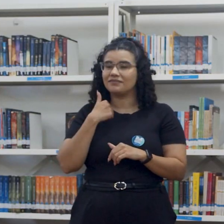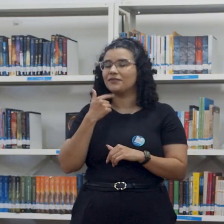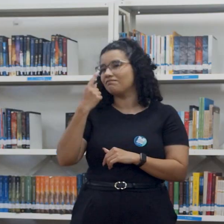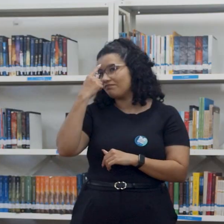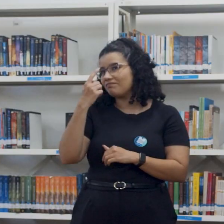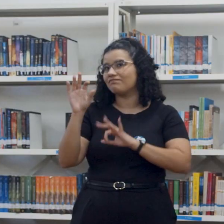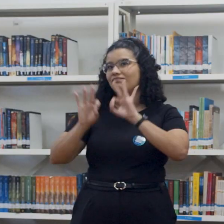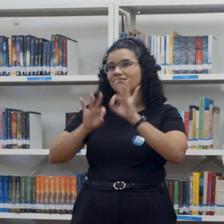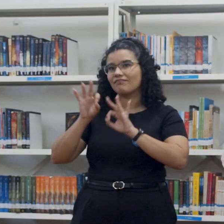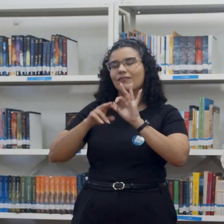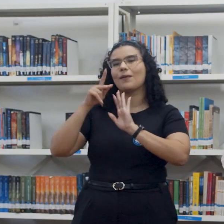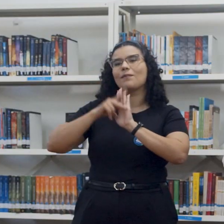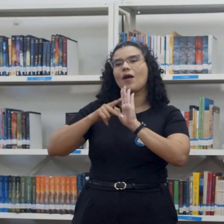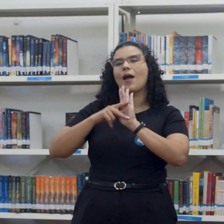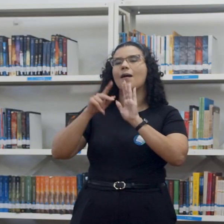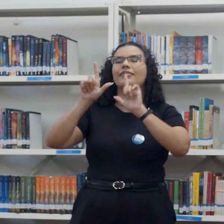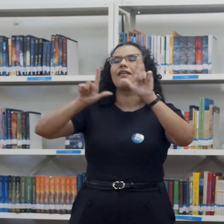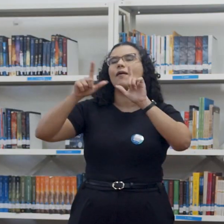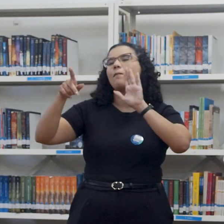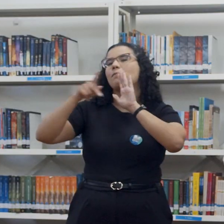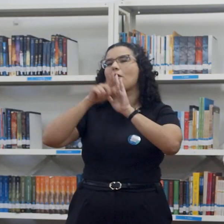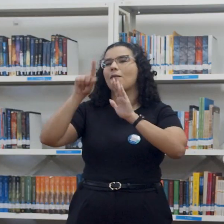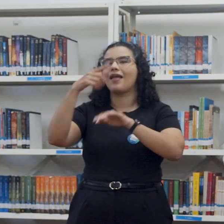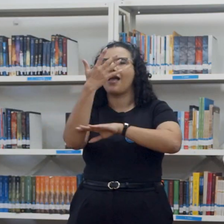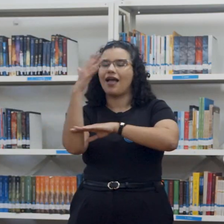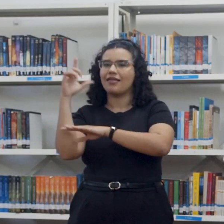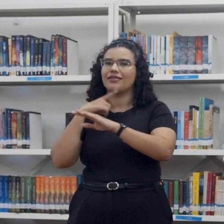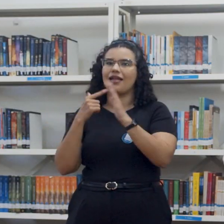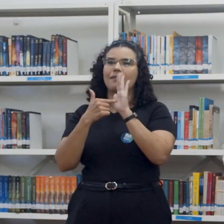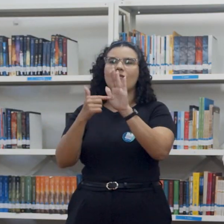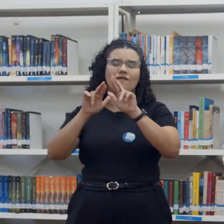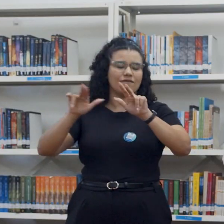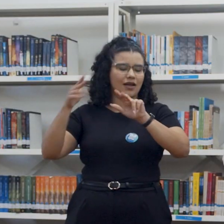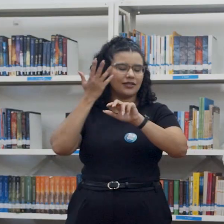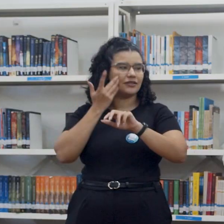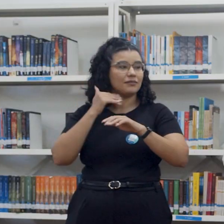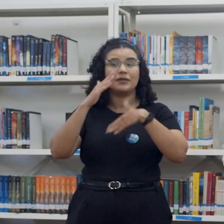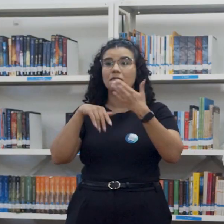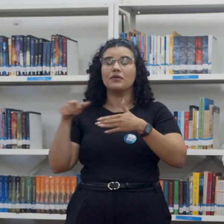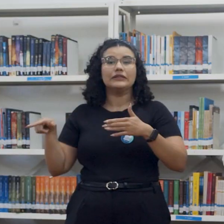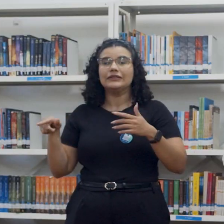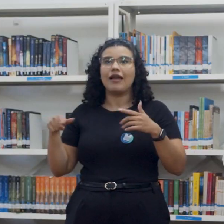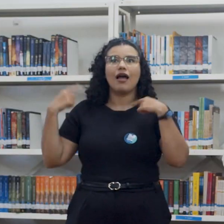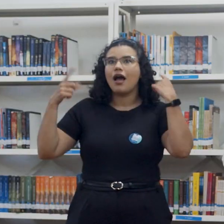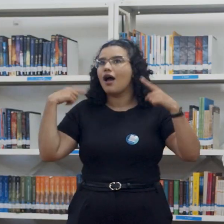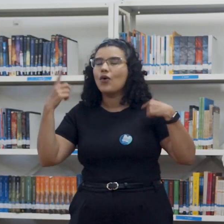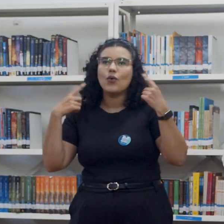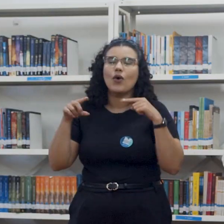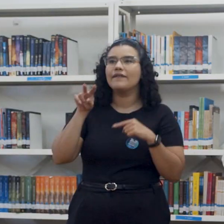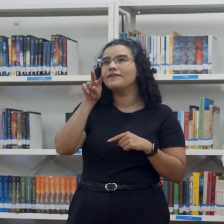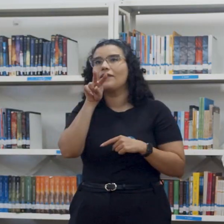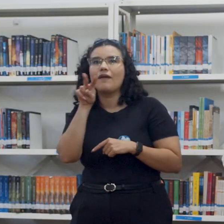num desses programas de natureza, onde aparecem vários animais. E aí ela enlouqueceu de vez frente